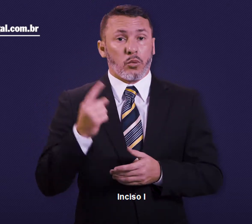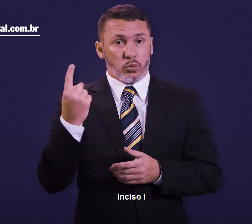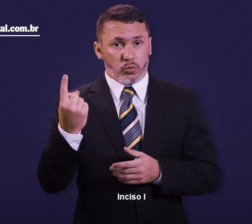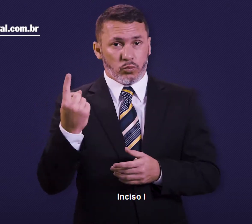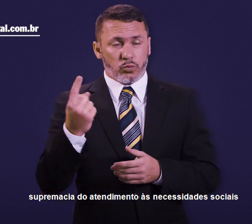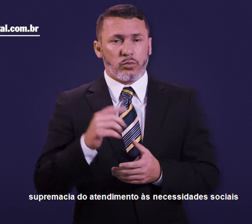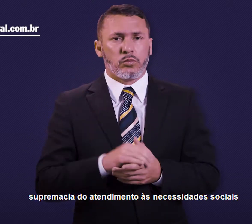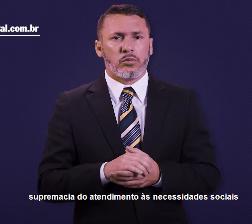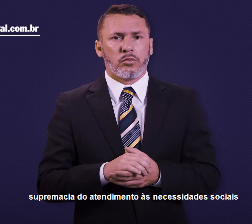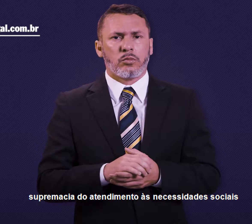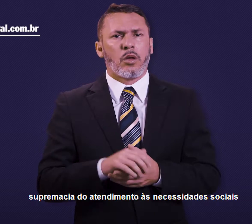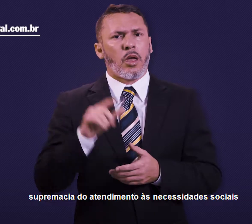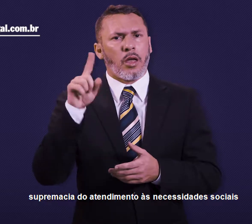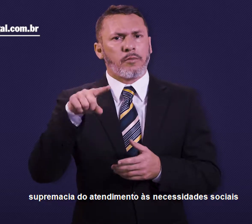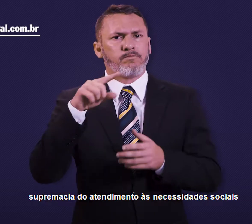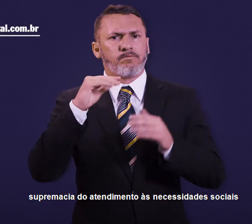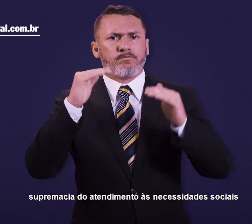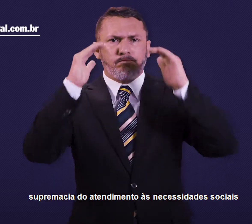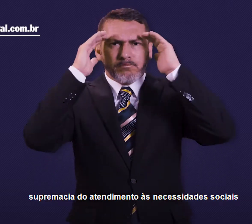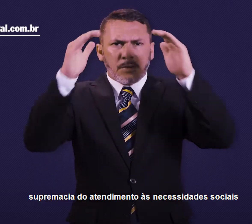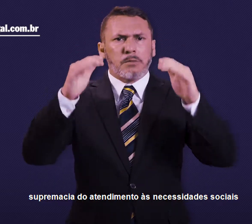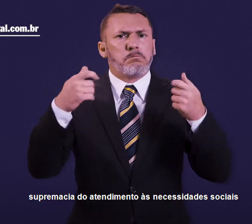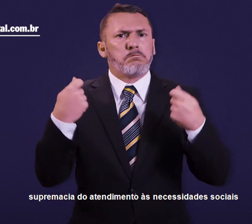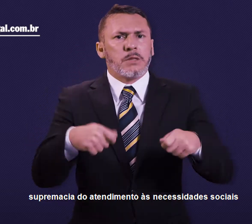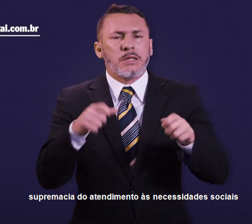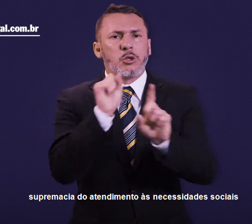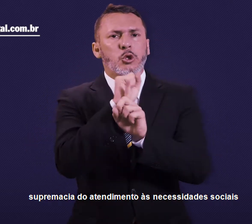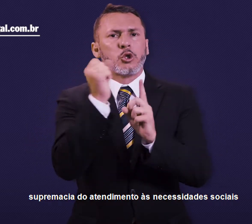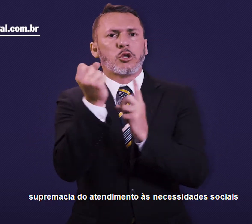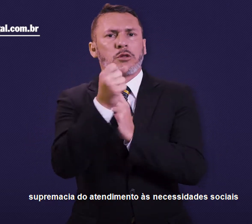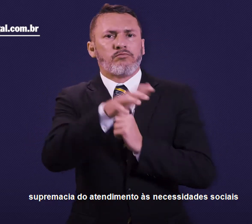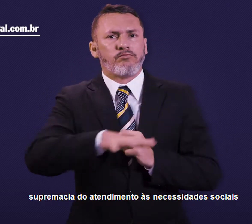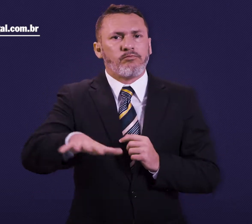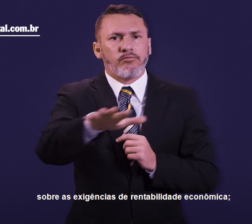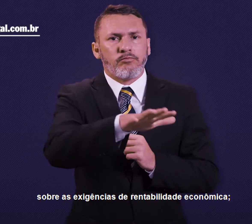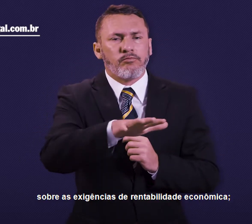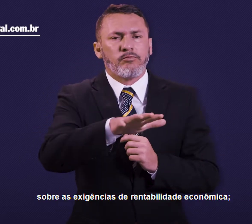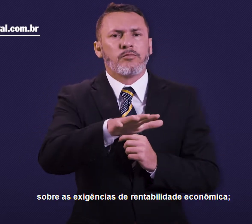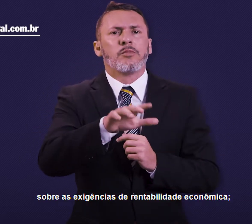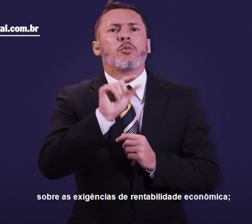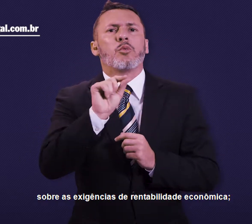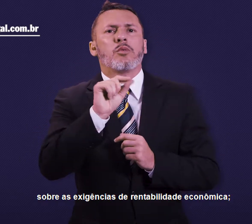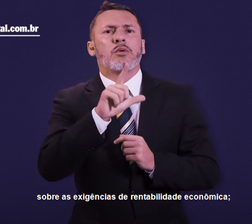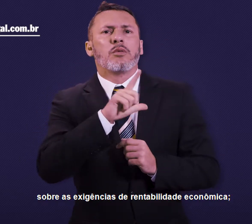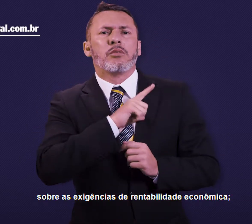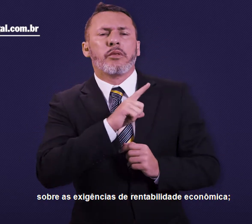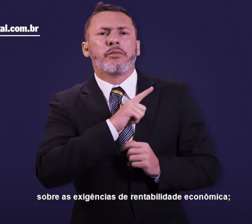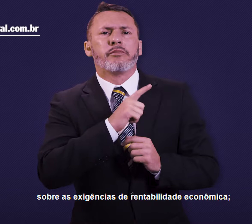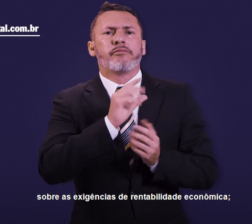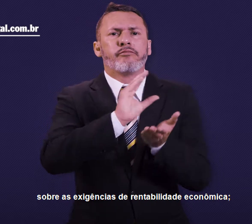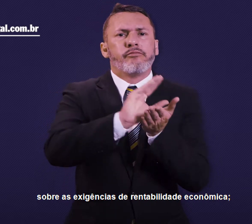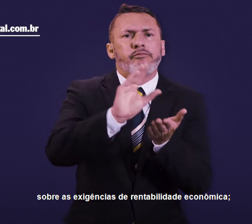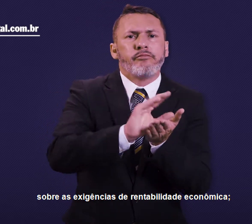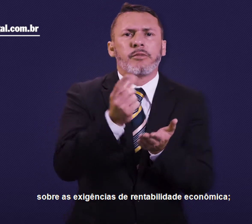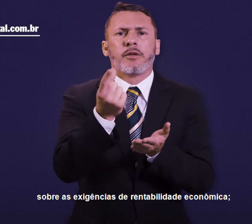Inciso 1. Supremacia do atendimento às necessidades sociais sobre as exigências de rentabilidade